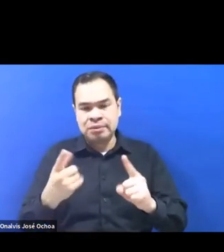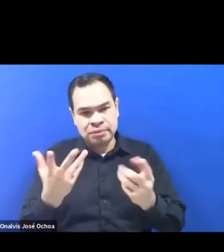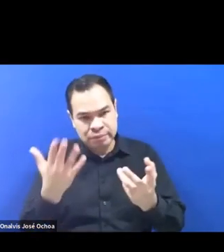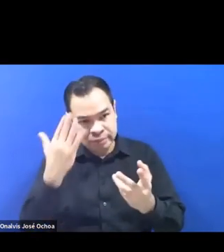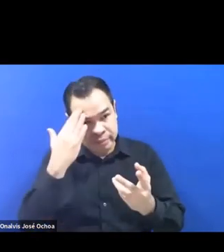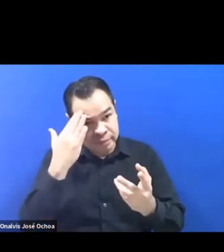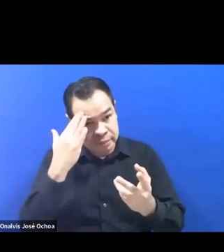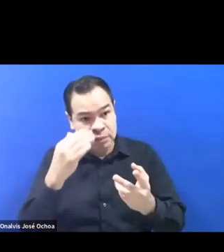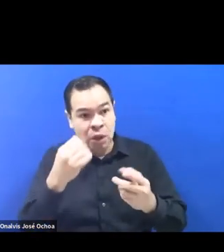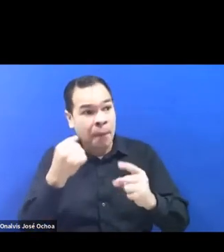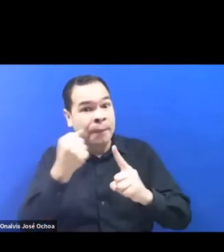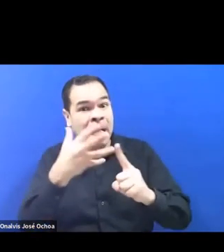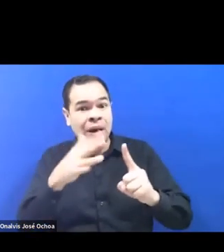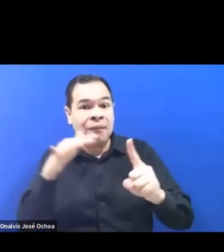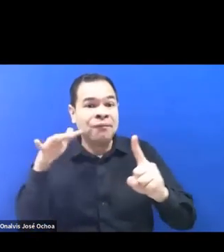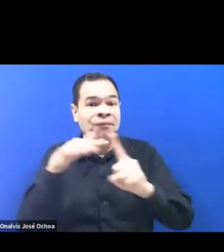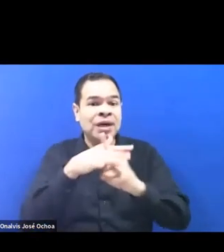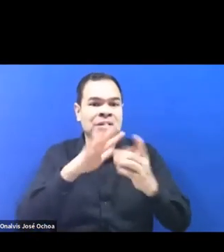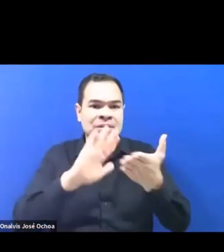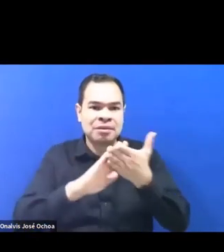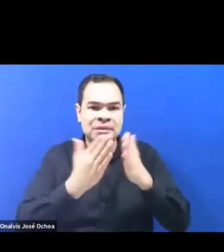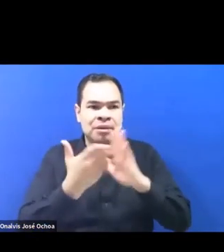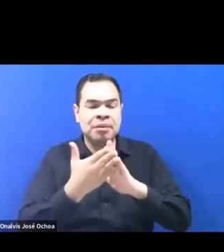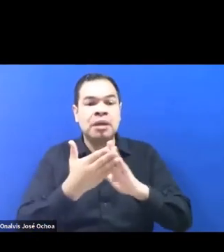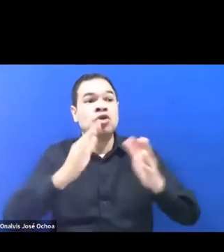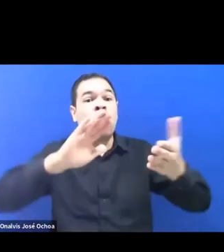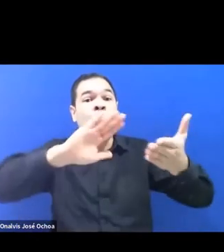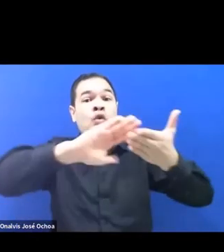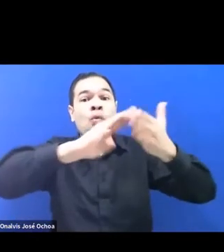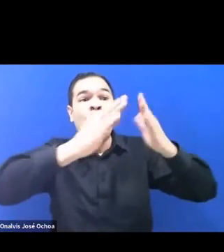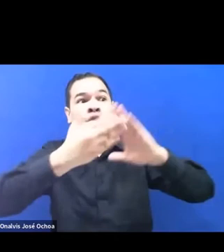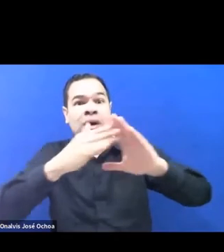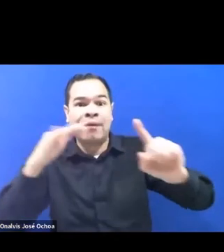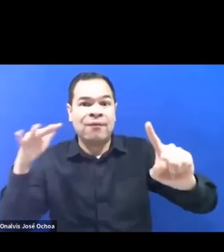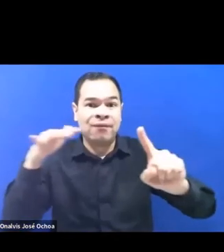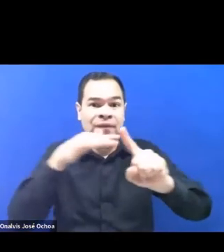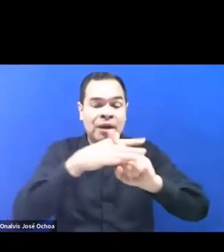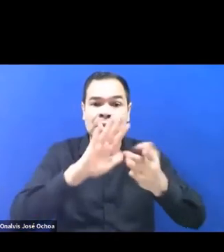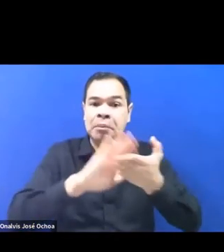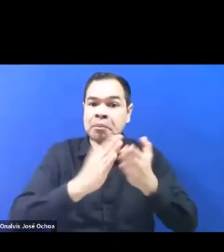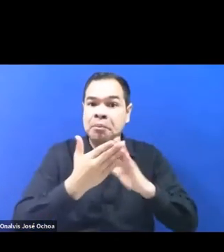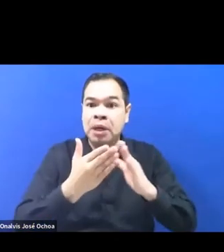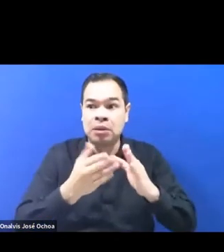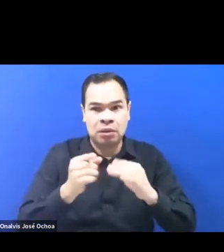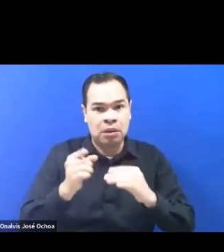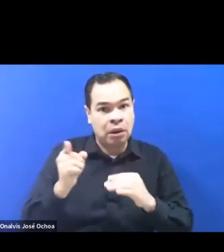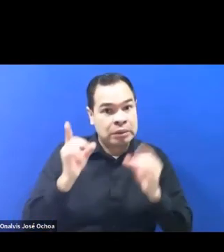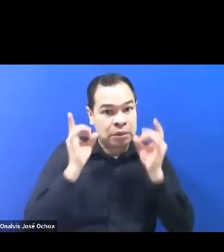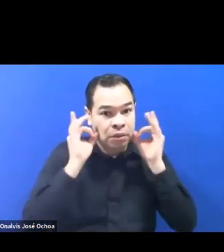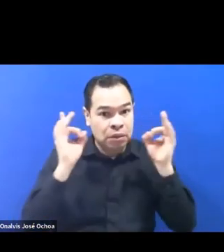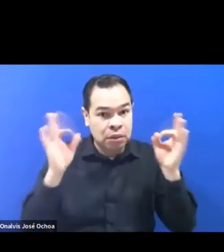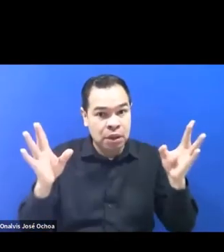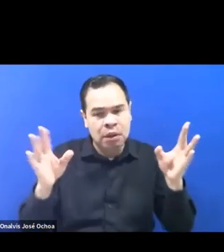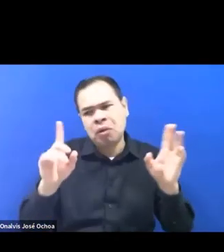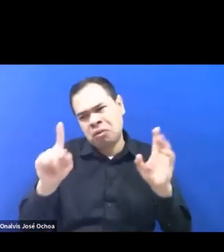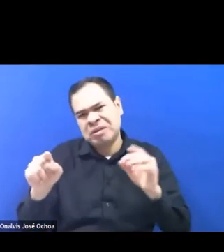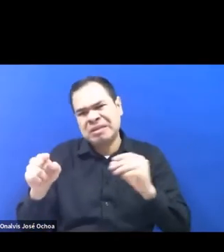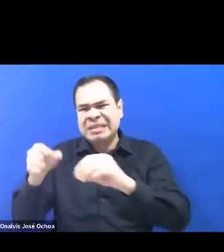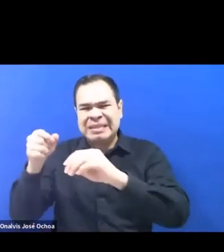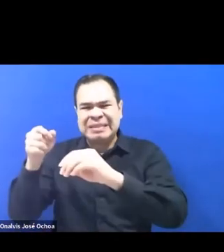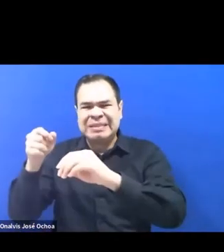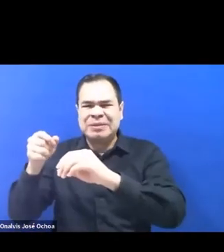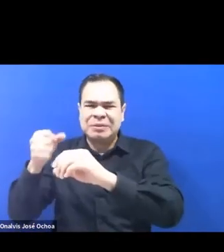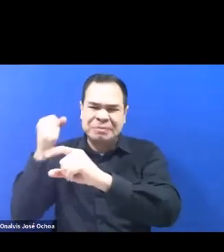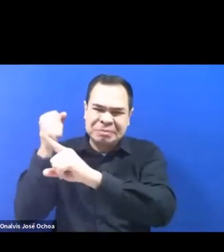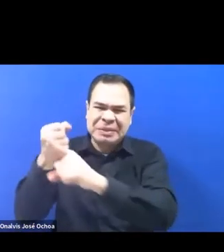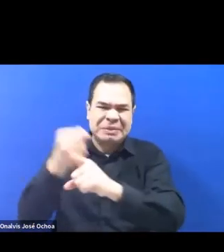amenaza para la paz y para el bienestar de la comunidad, es tan grave como aquellos que son cometidos a gran escala, de manera